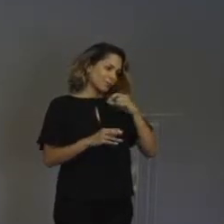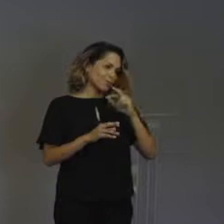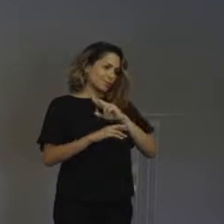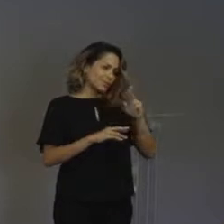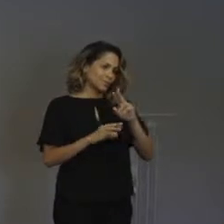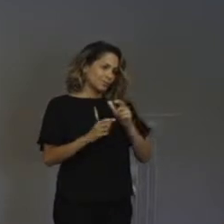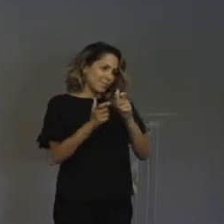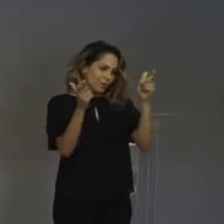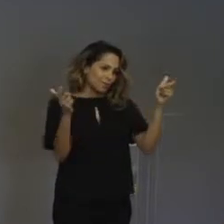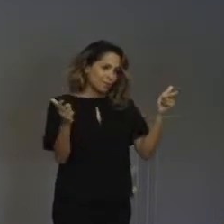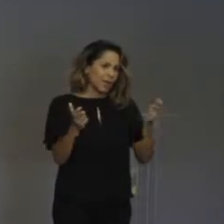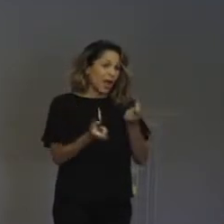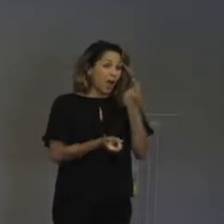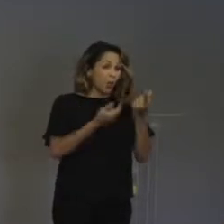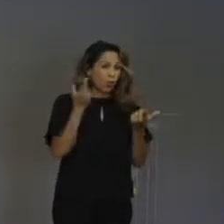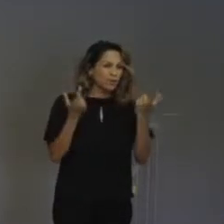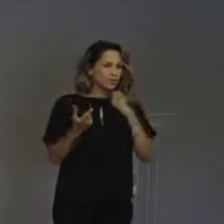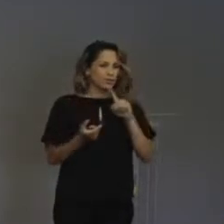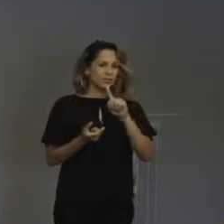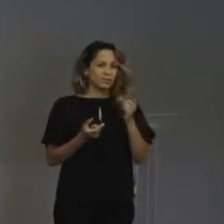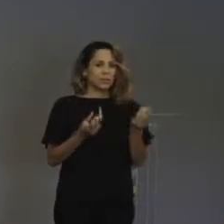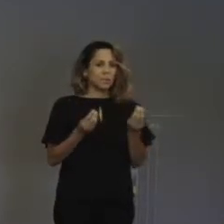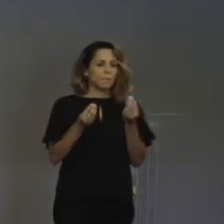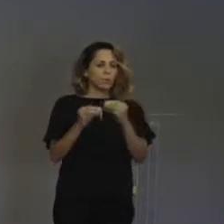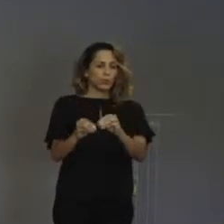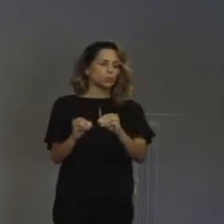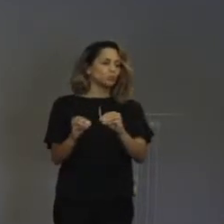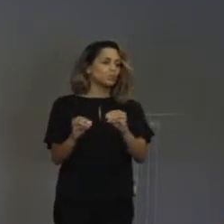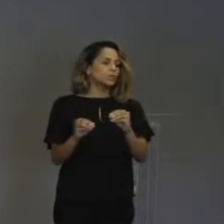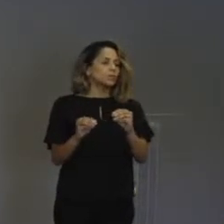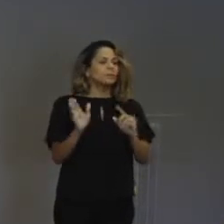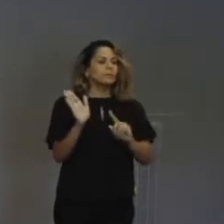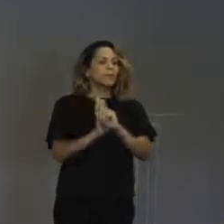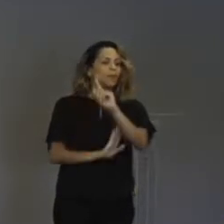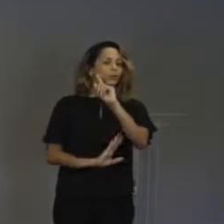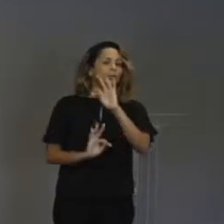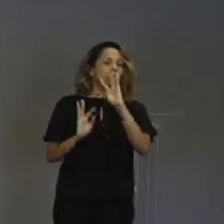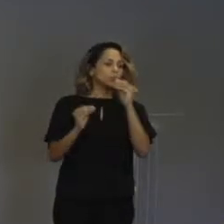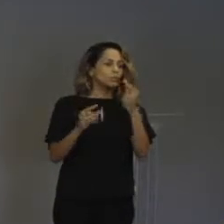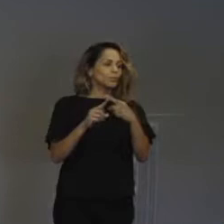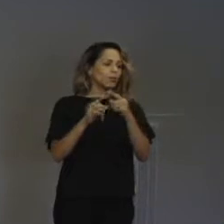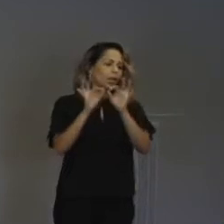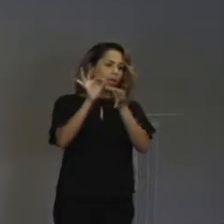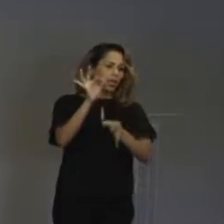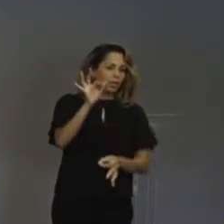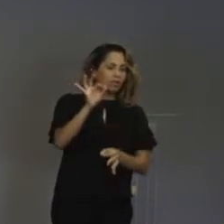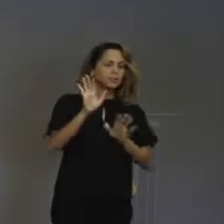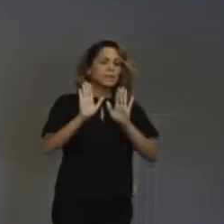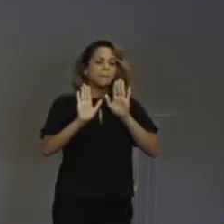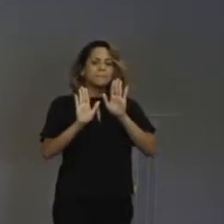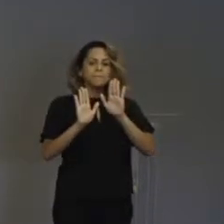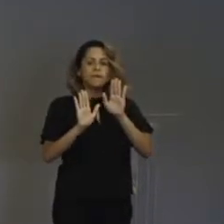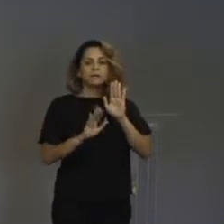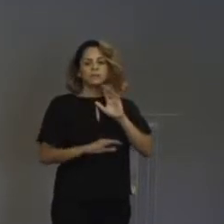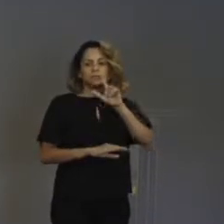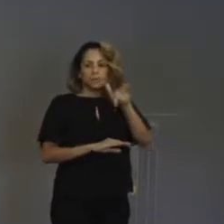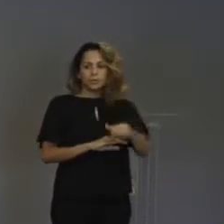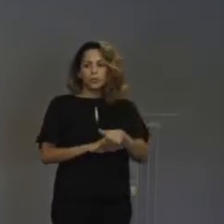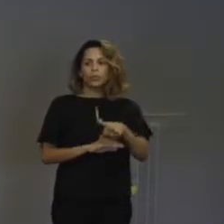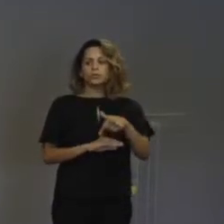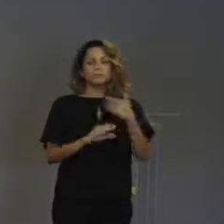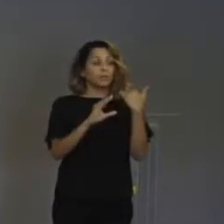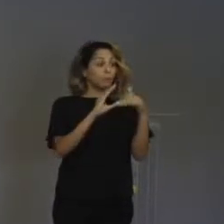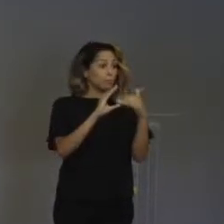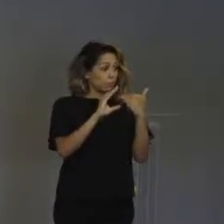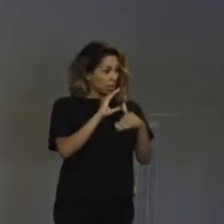consegui colocar toda a pergunta, porque eram perguntas que tinham várias perguntas dentro, mas a gente vai sistematizar isso e a gente vai tratar por